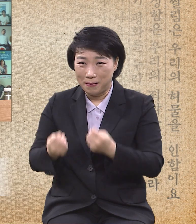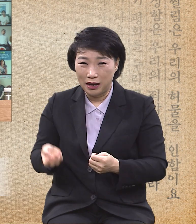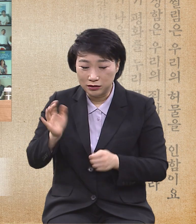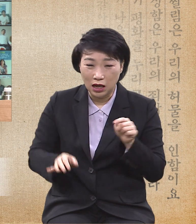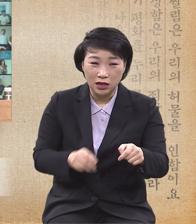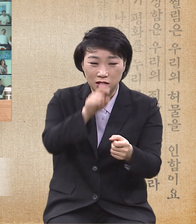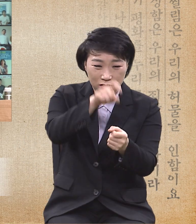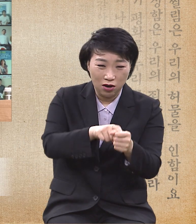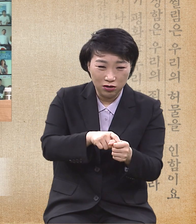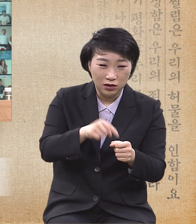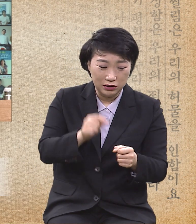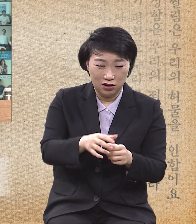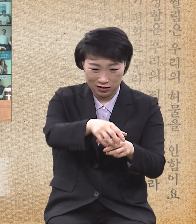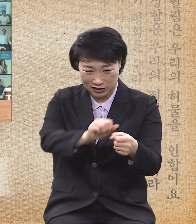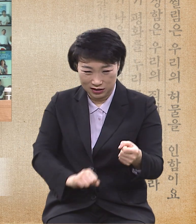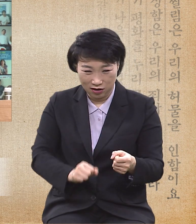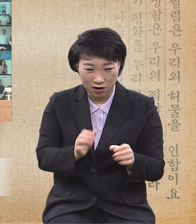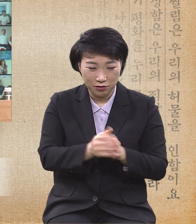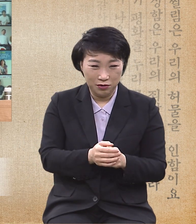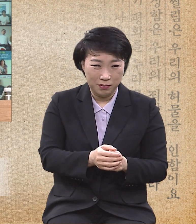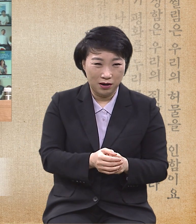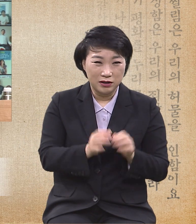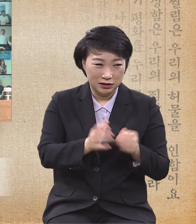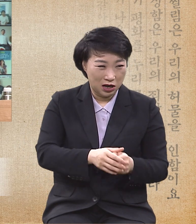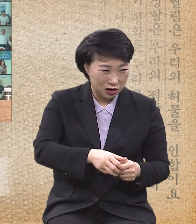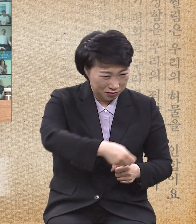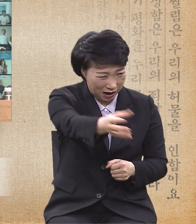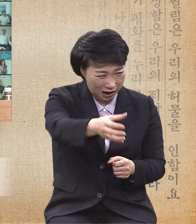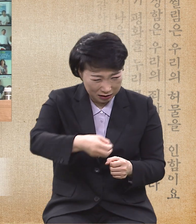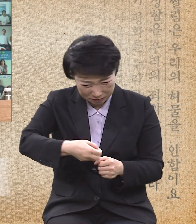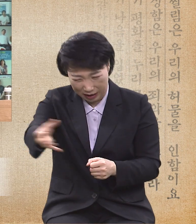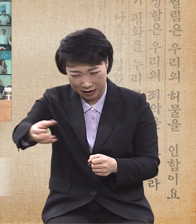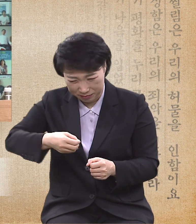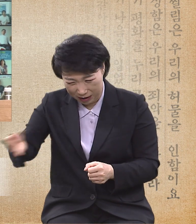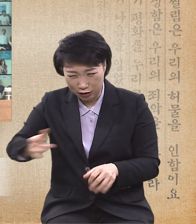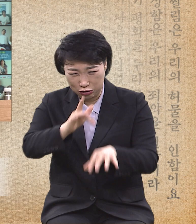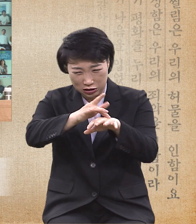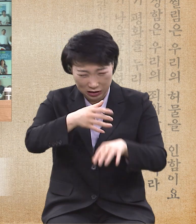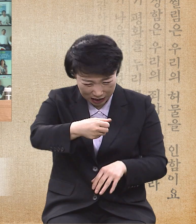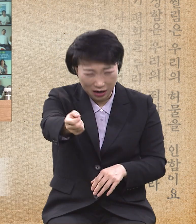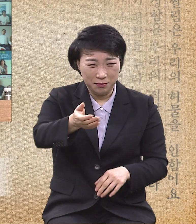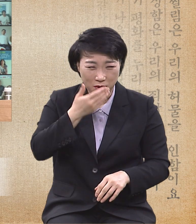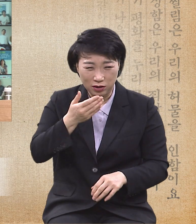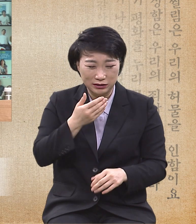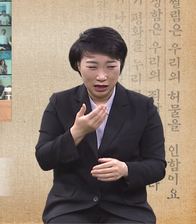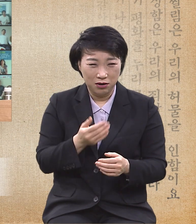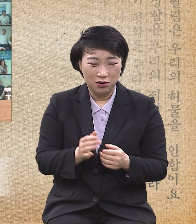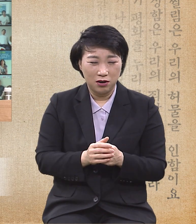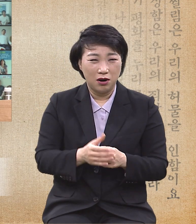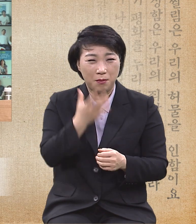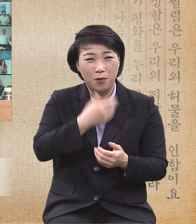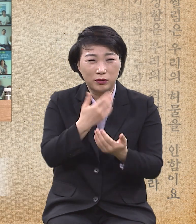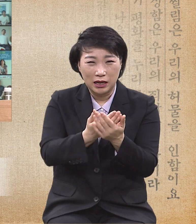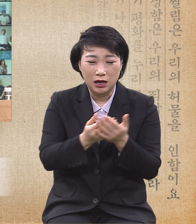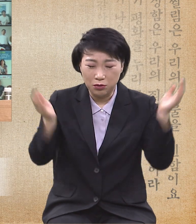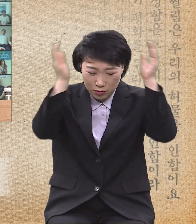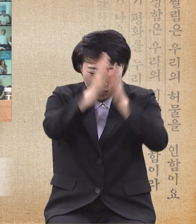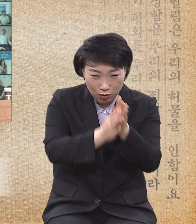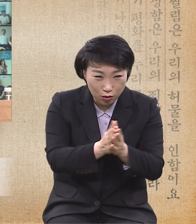그냥 집어들면서 고시래 귀신 잡수세요 복을 달라고 빕니다.